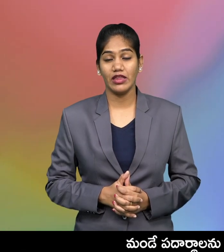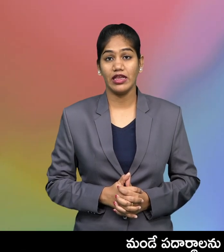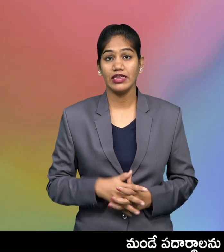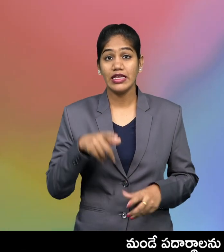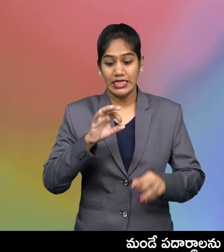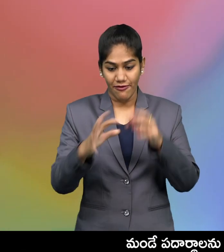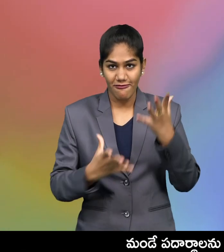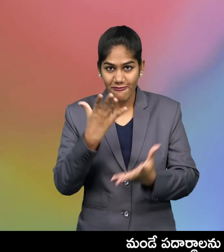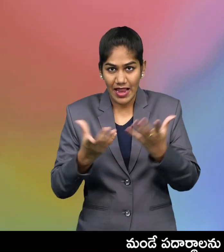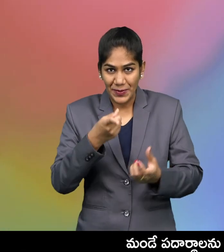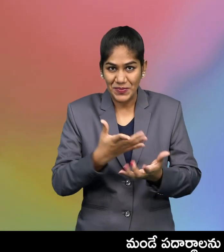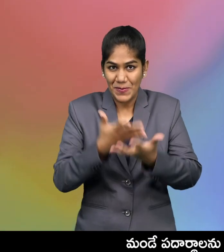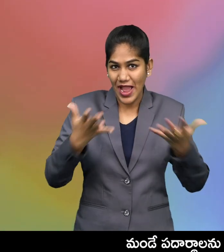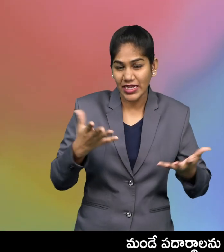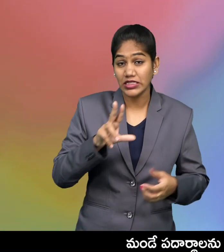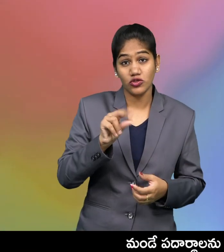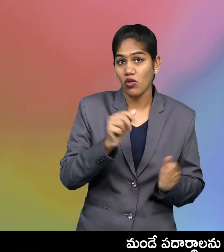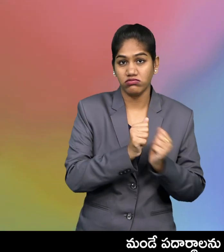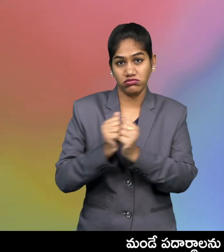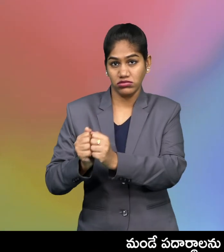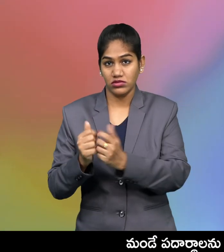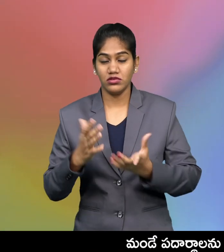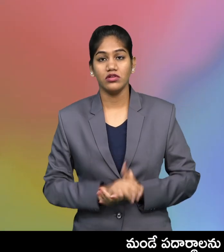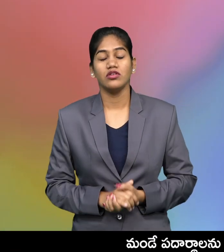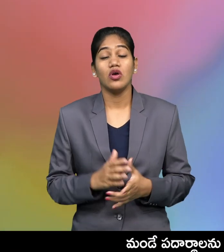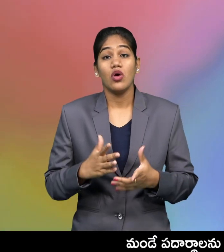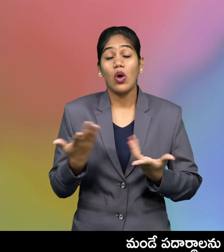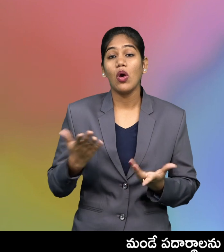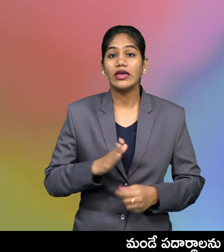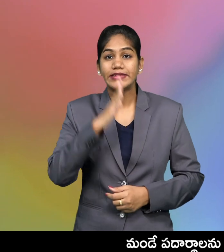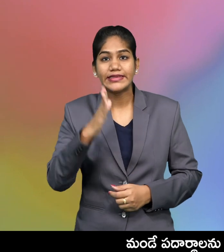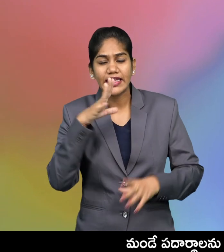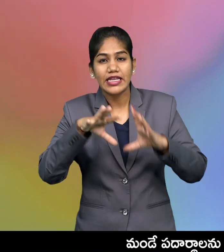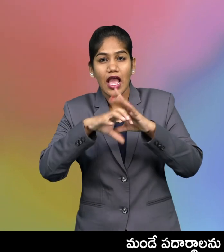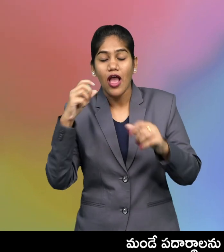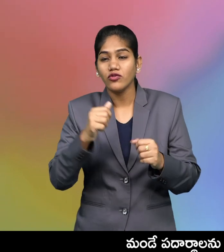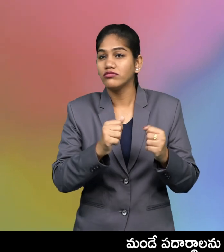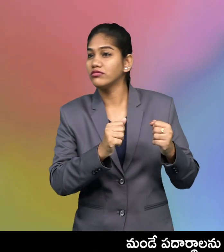మండే పదార్థాలను తీసుకెళ్లవద్దు లేదా రైలు నుండి బయటకు వంచవద్దు.